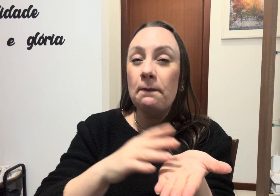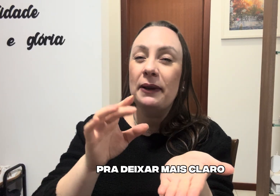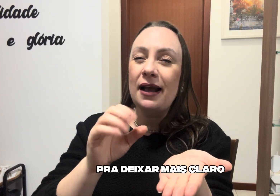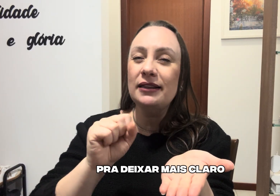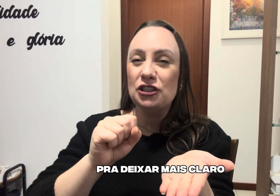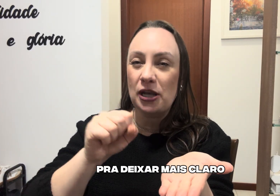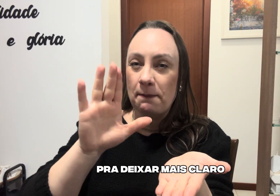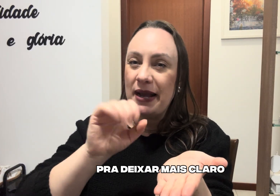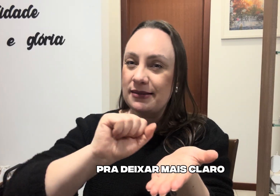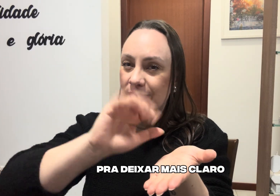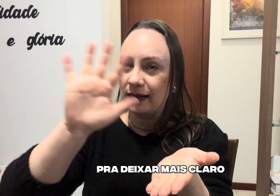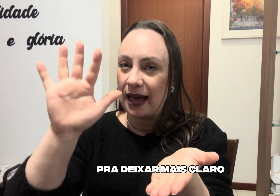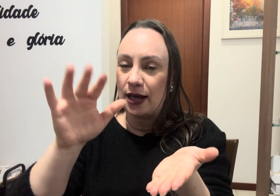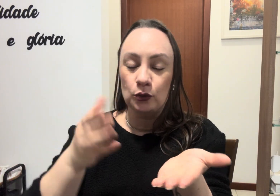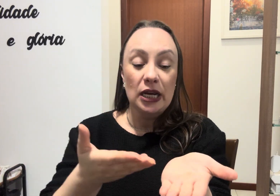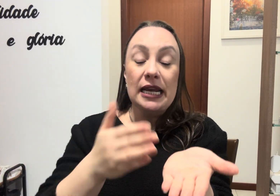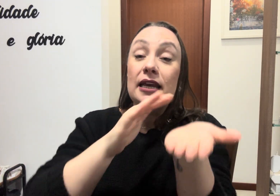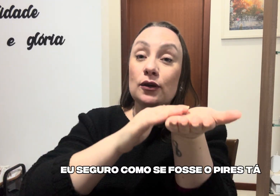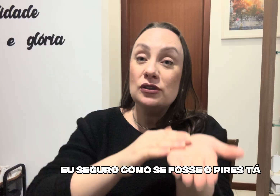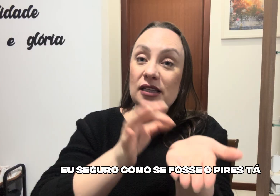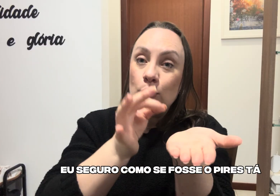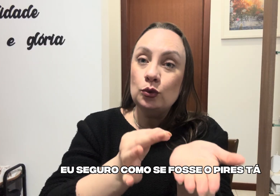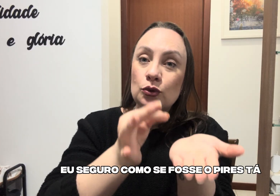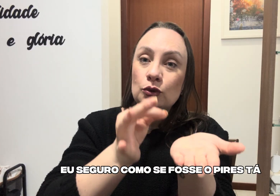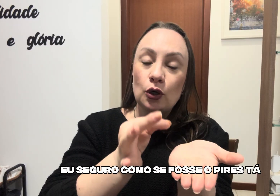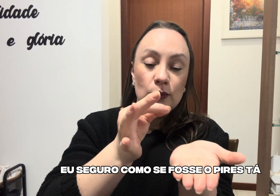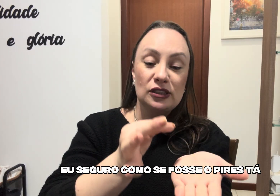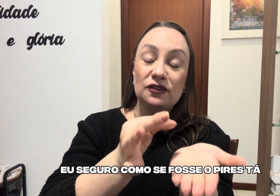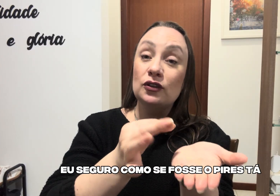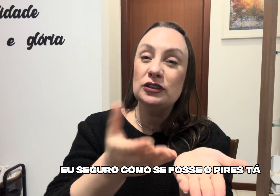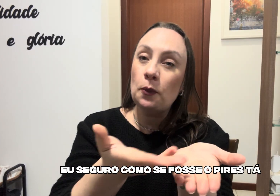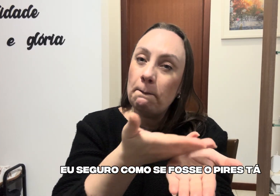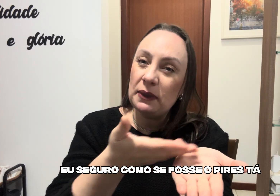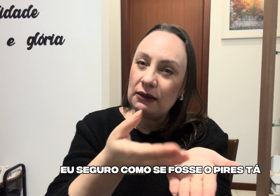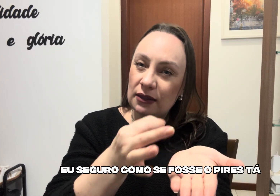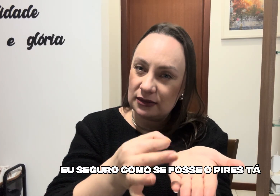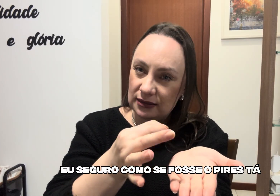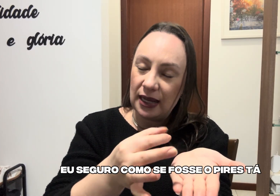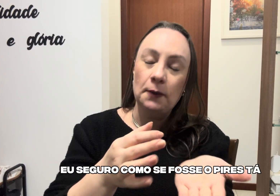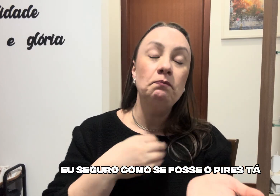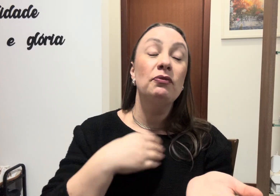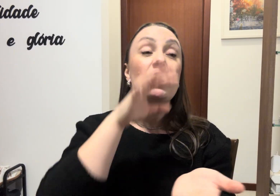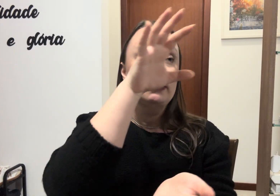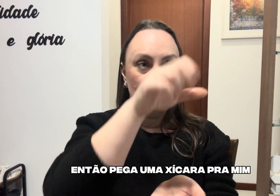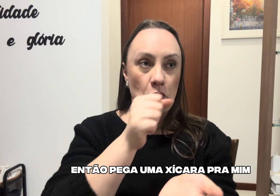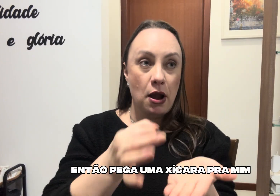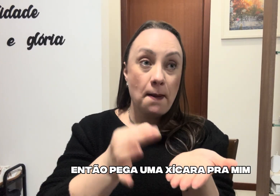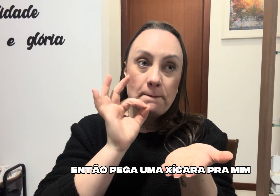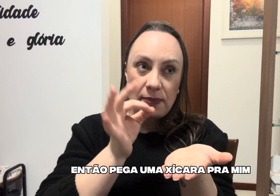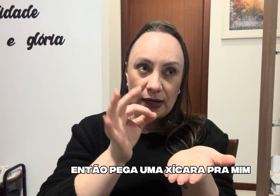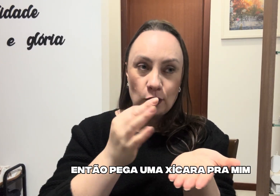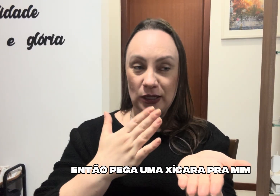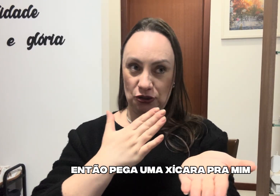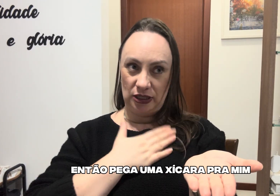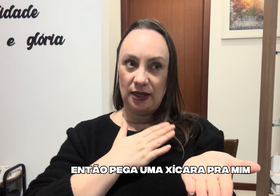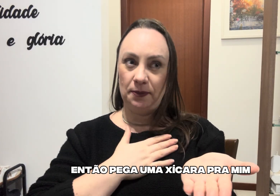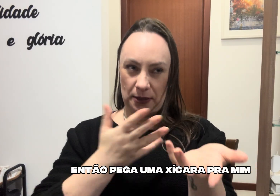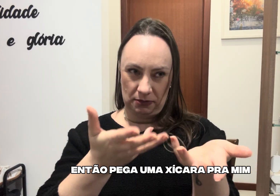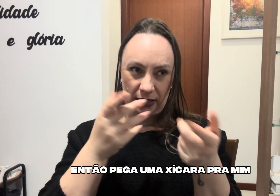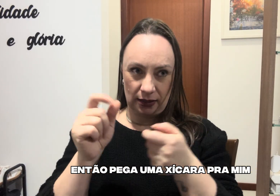Para deixar mais claro, eu seguro como se fosse o pires, tá? Então, pega uma xícara para mim, eu